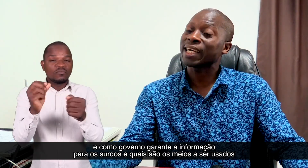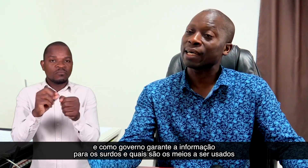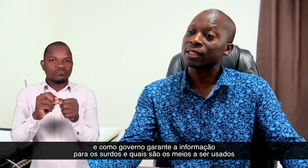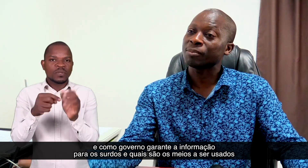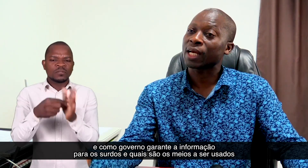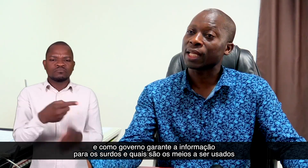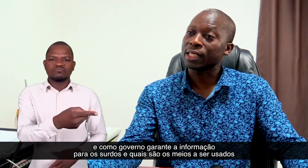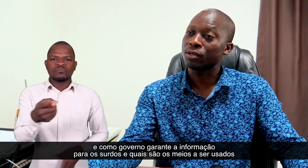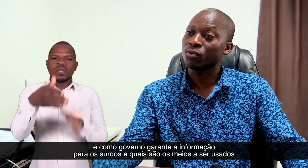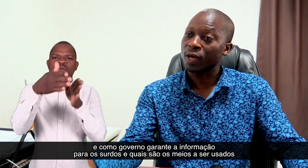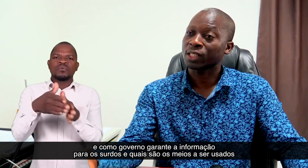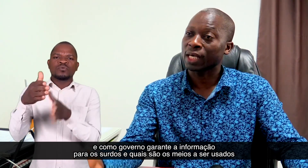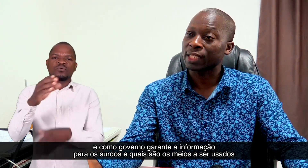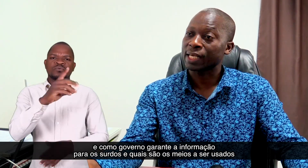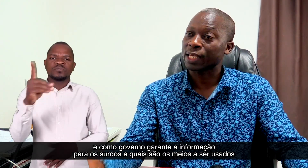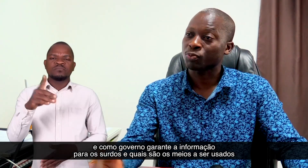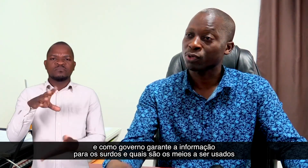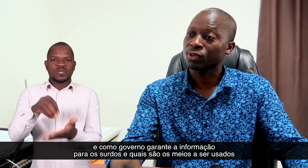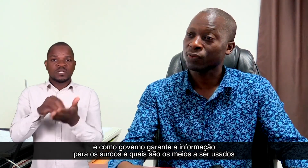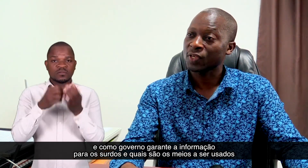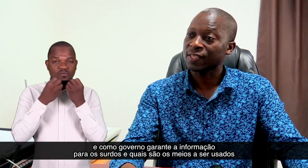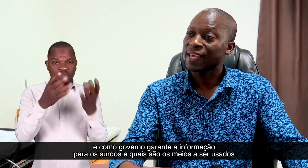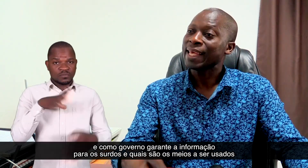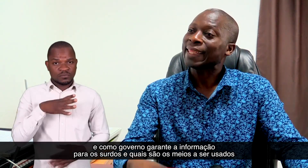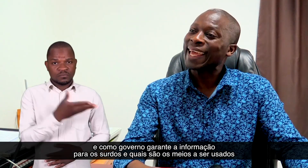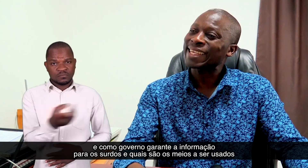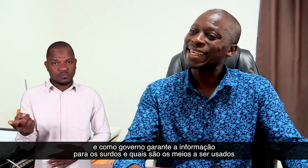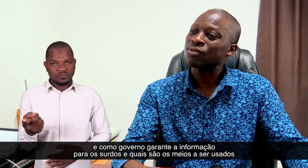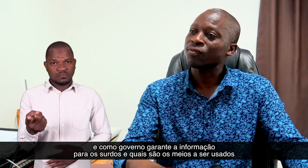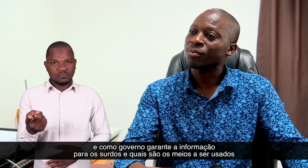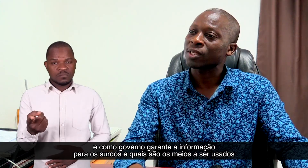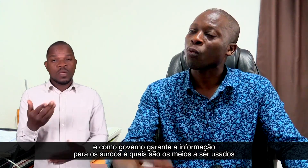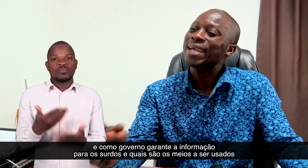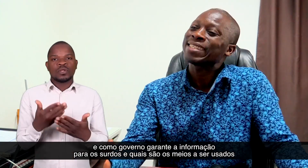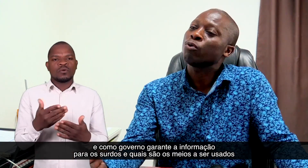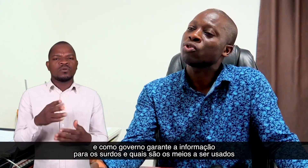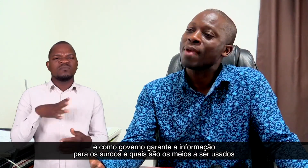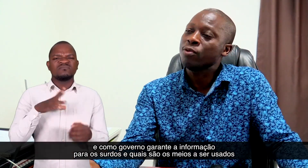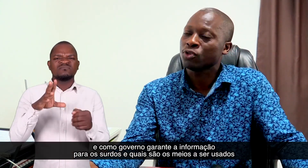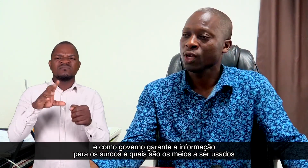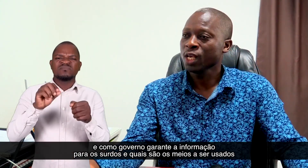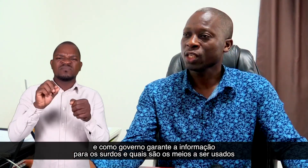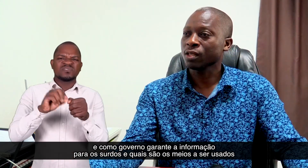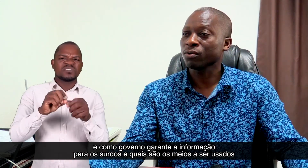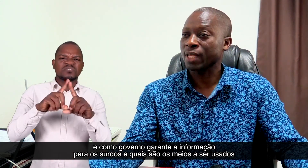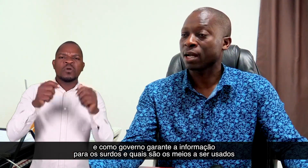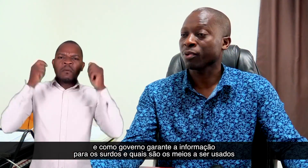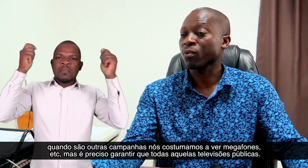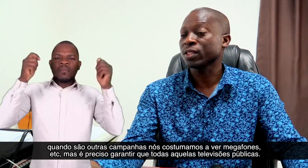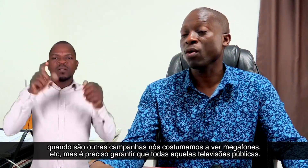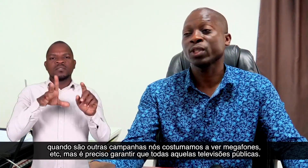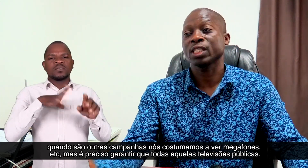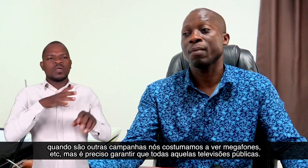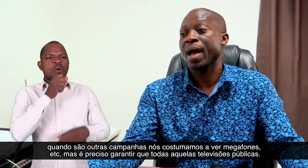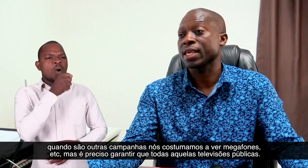como é que estamos a garantir, o governo está a garantir que as pessoas com deficiência têm acesso à informação? Quais são os meios que estão a usar? Porque